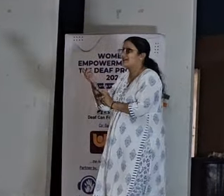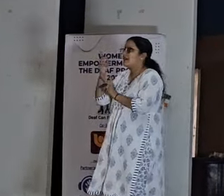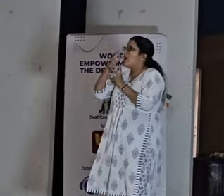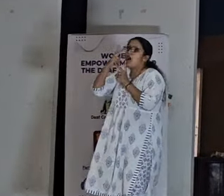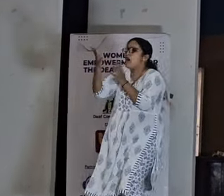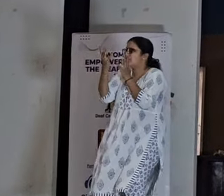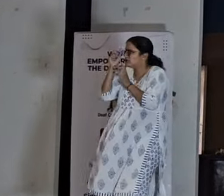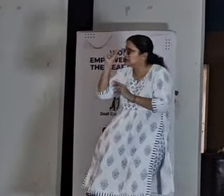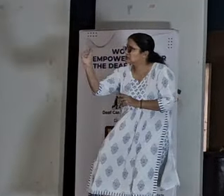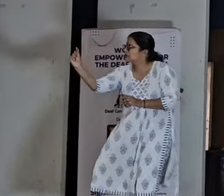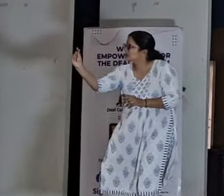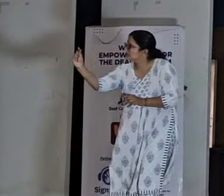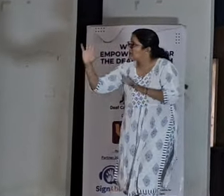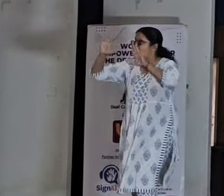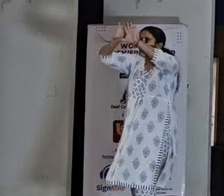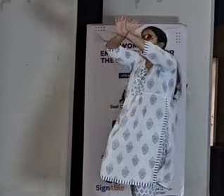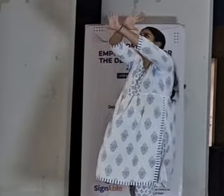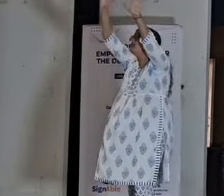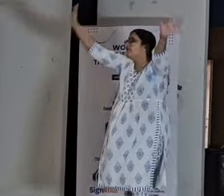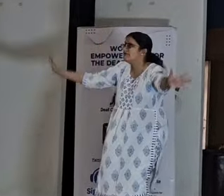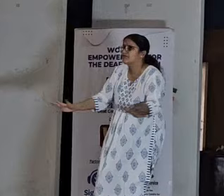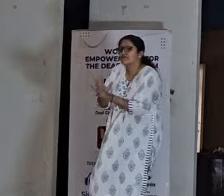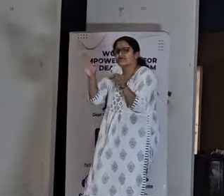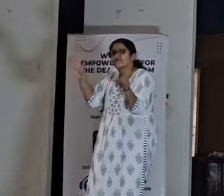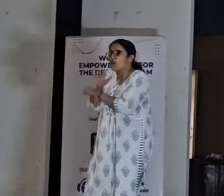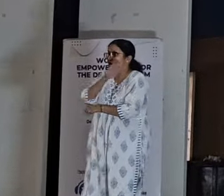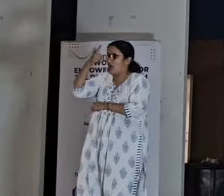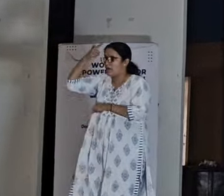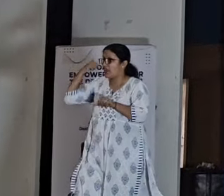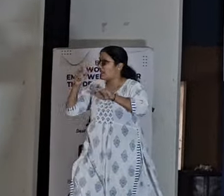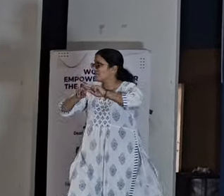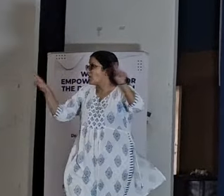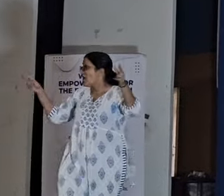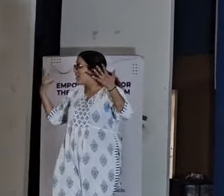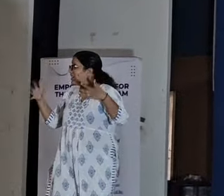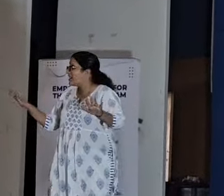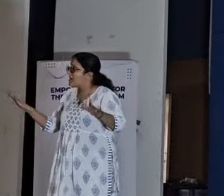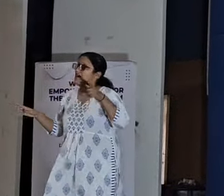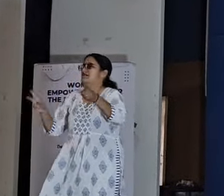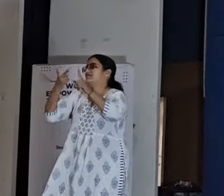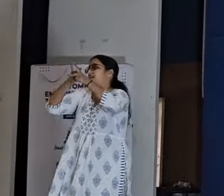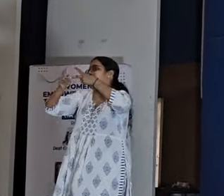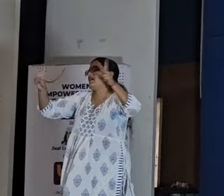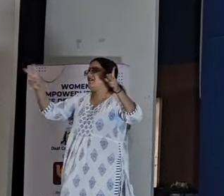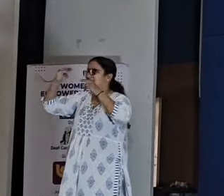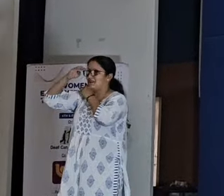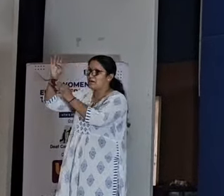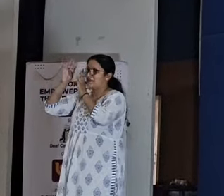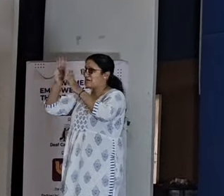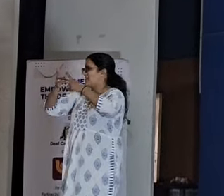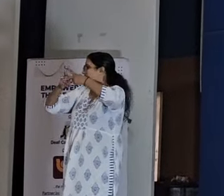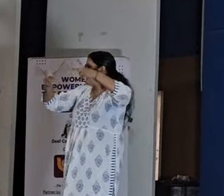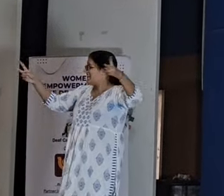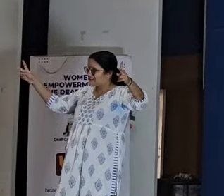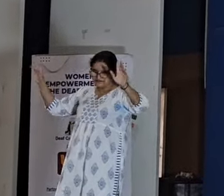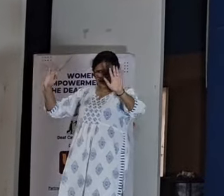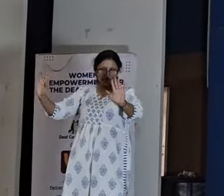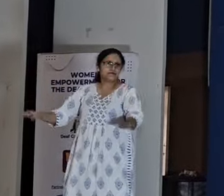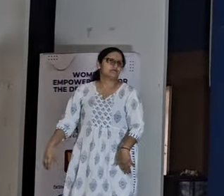आसपास थोड़ा ज्यादा दिखता है लेकिन ब्लैक बैकग्राउंड रहता है या पूरा हाफ एरिया ब्लैक रहता है, अलग